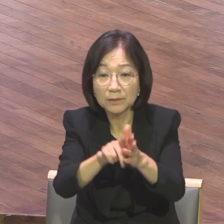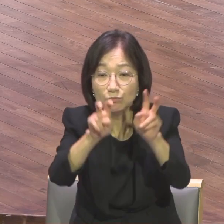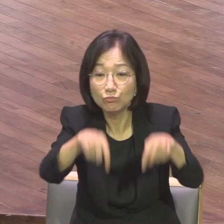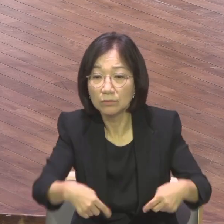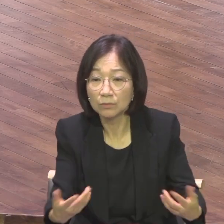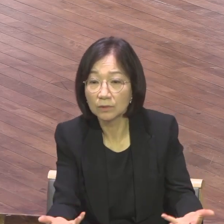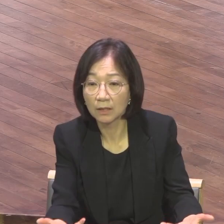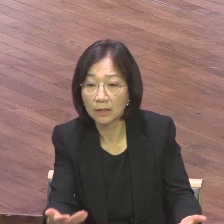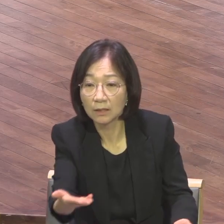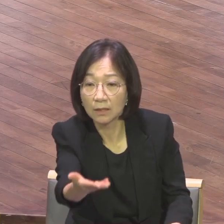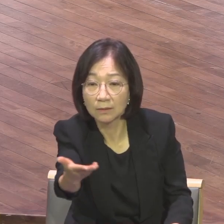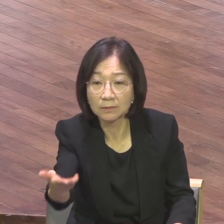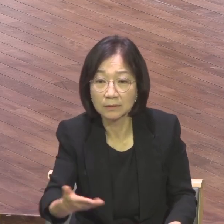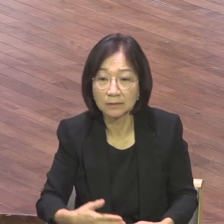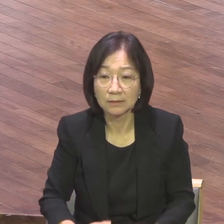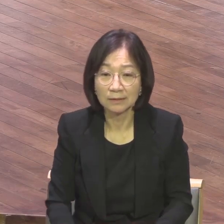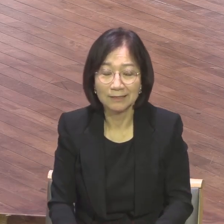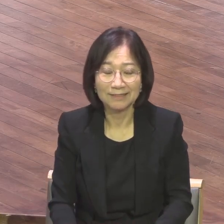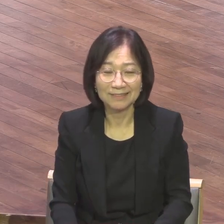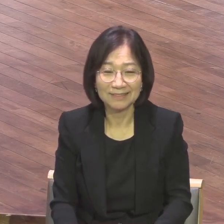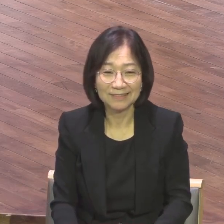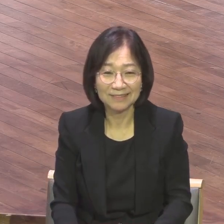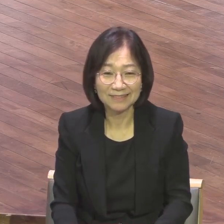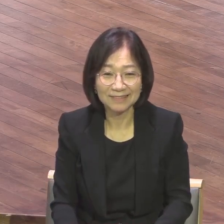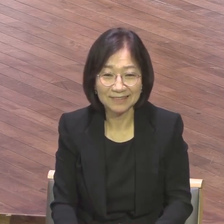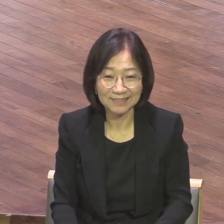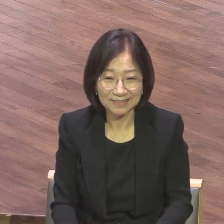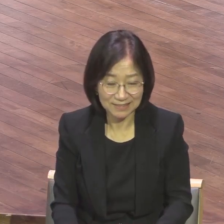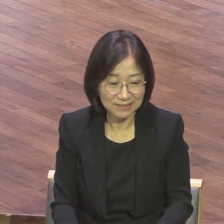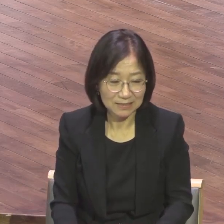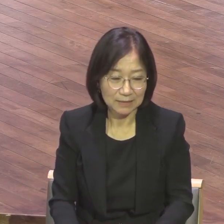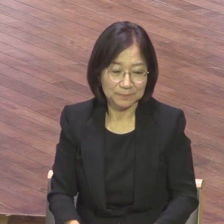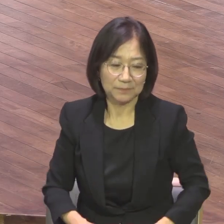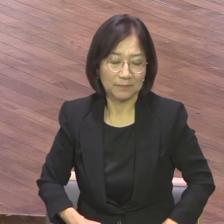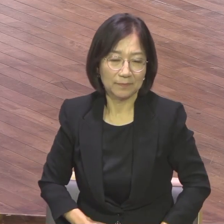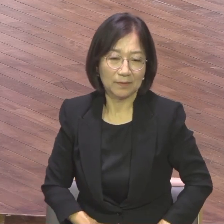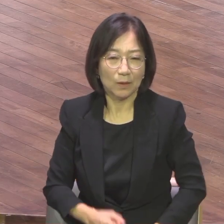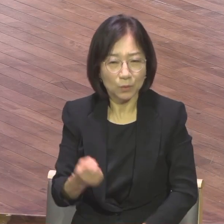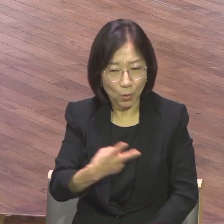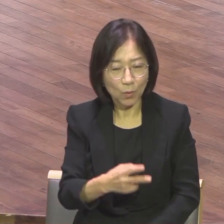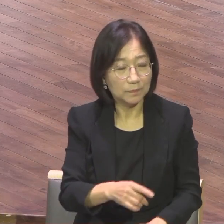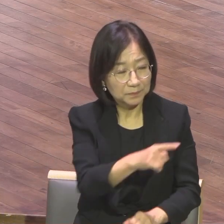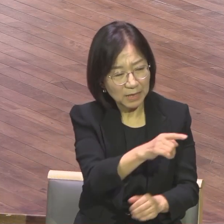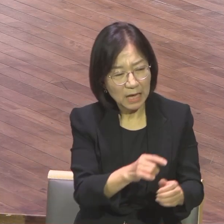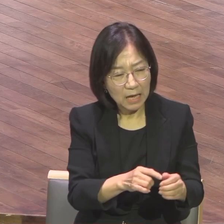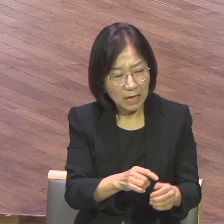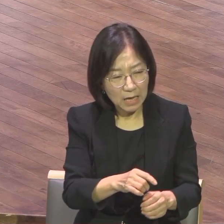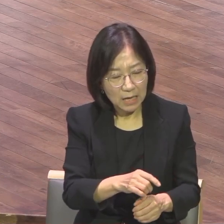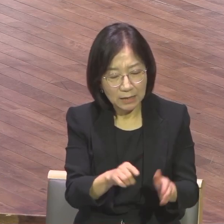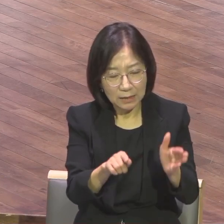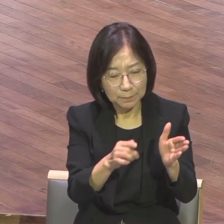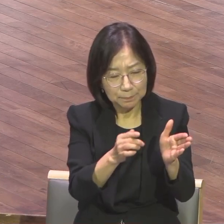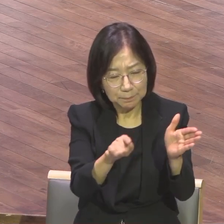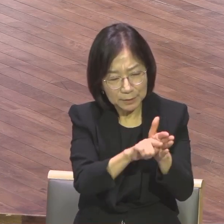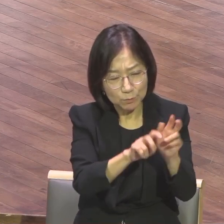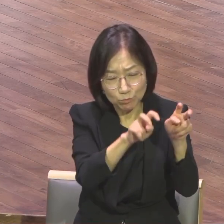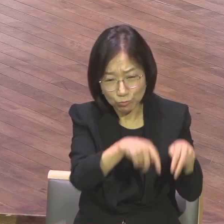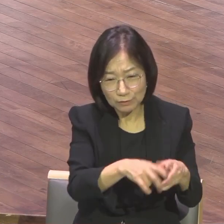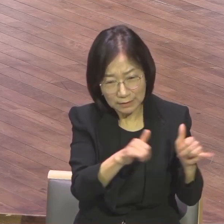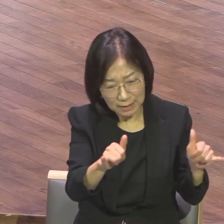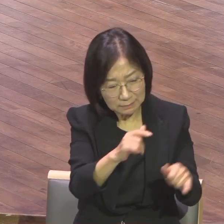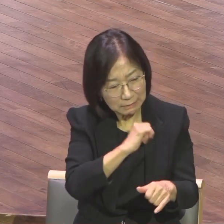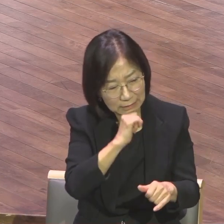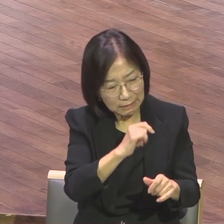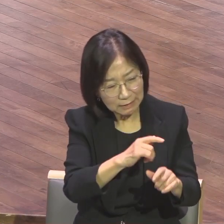저 불신자들이 예수 안 믿으면 어떻게 되겠어요? 저 예수 안 믿으면 저 어려운 사람, 저 가난한 사람들. 그리스도의 심장이 회복되기를